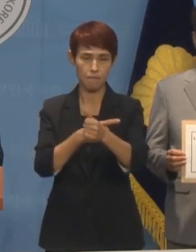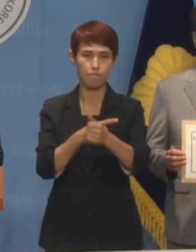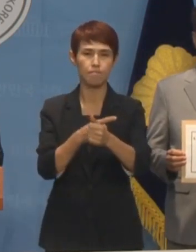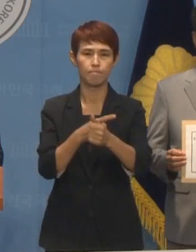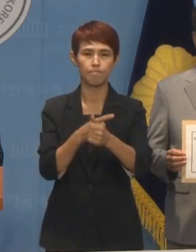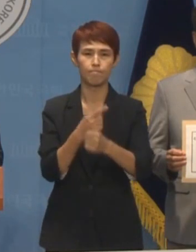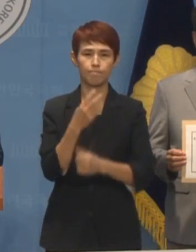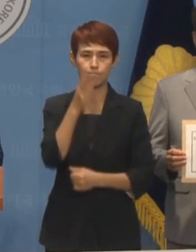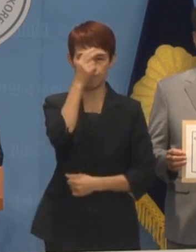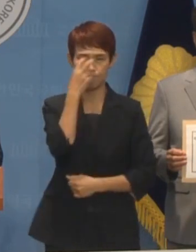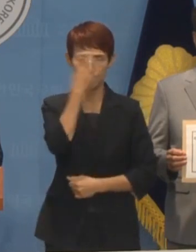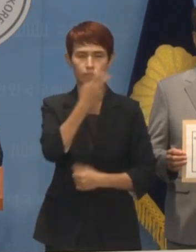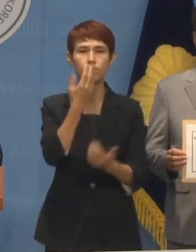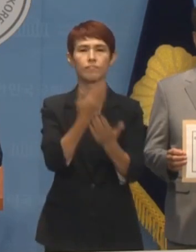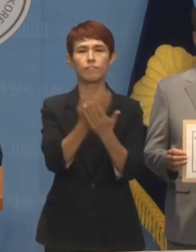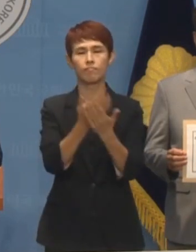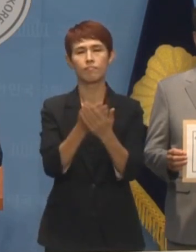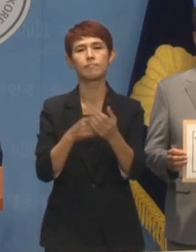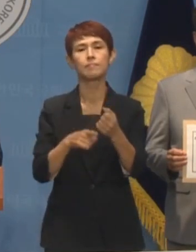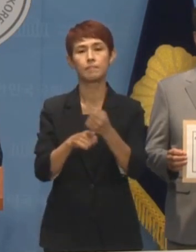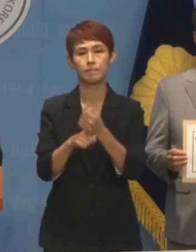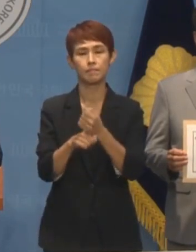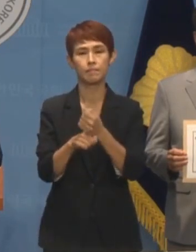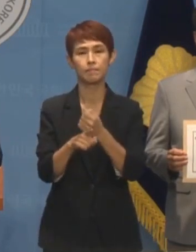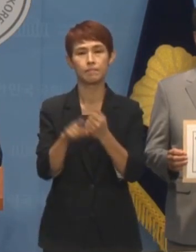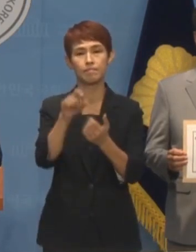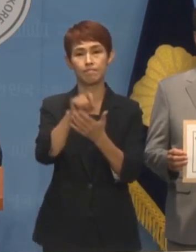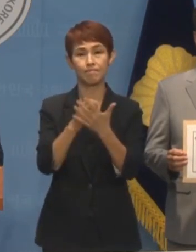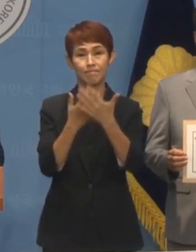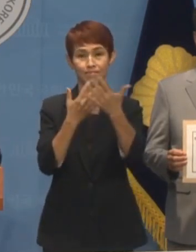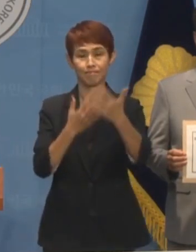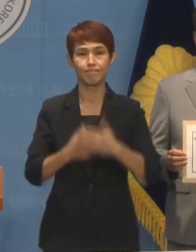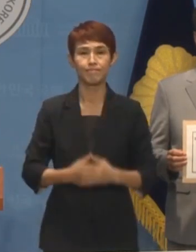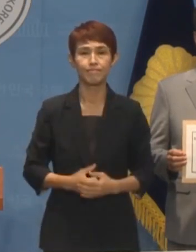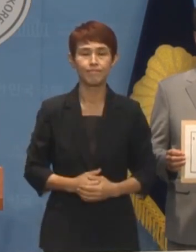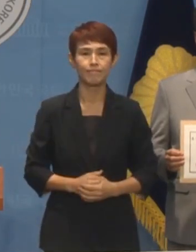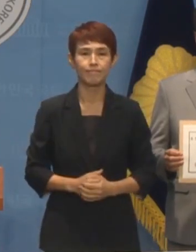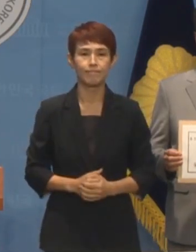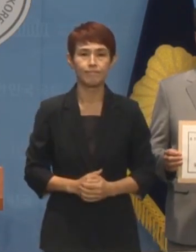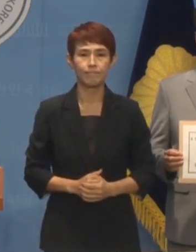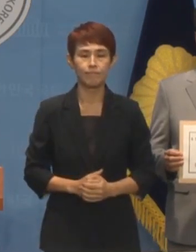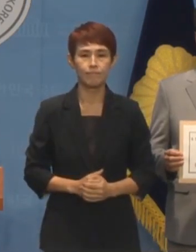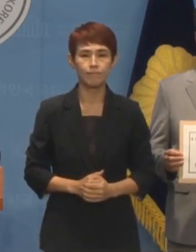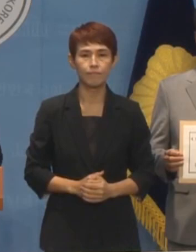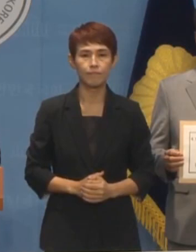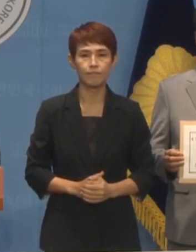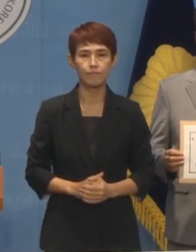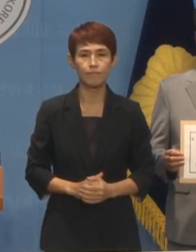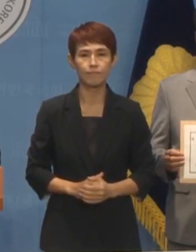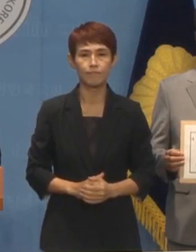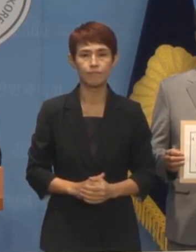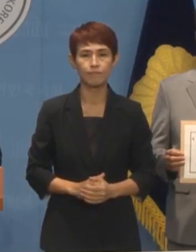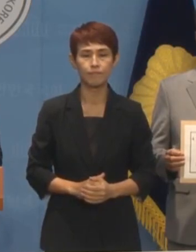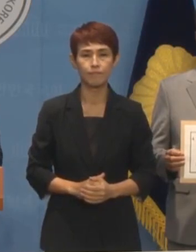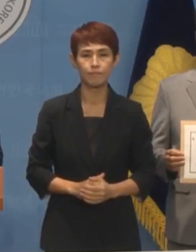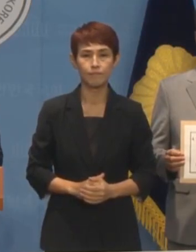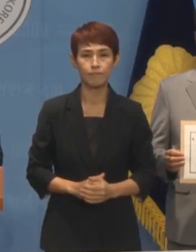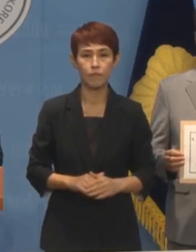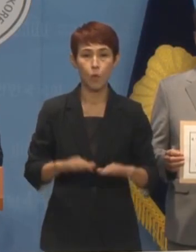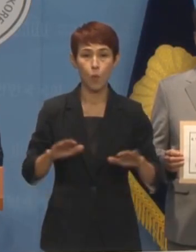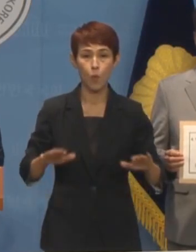엄중하게 신속하게 수사를 해야 된다, 이 점을 좀 강조하고자 고발 기자회견을 진행하는 내용입니다. 오늘